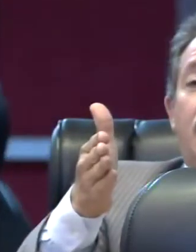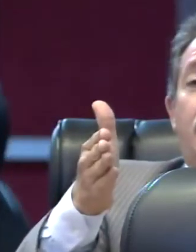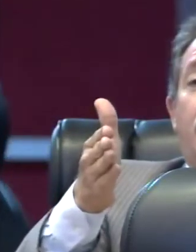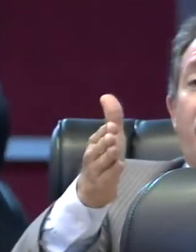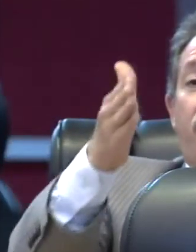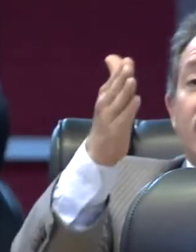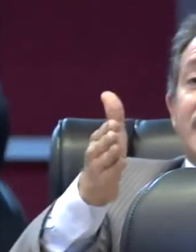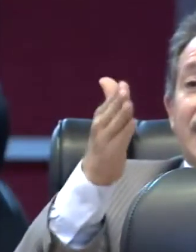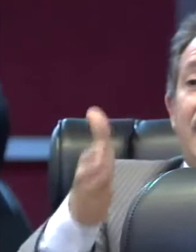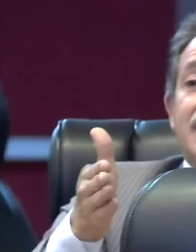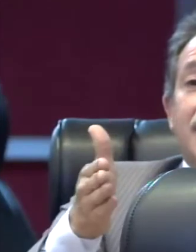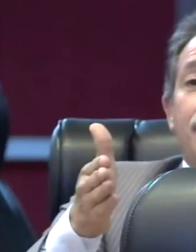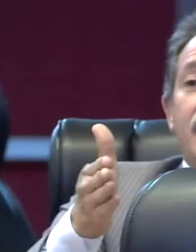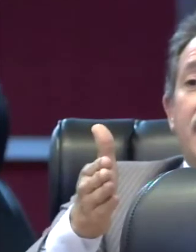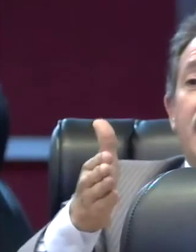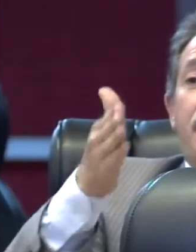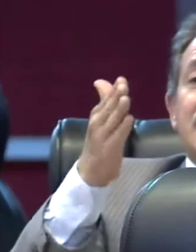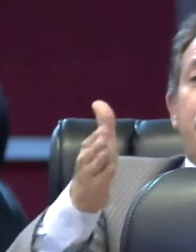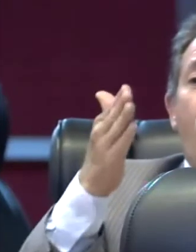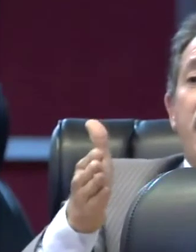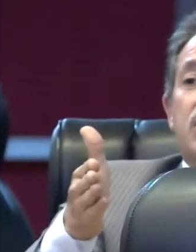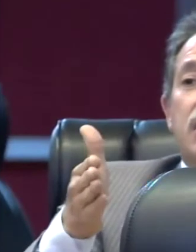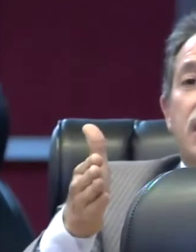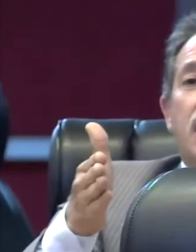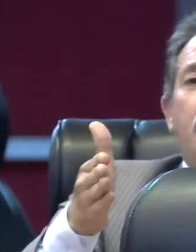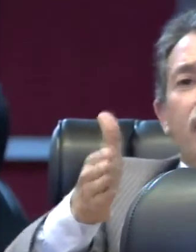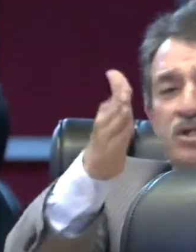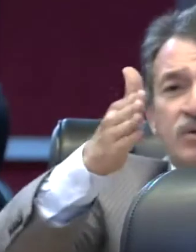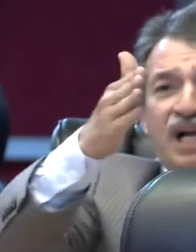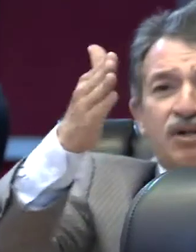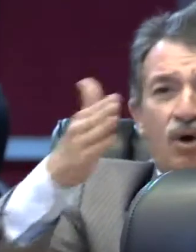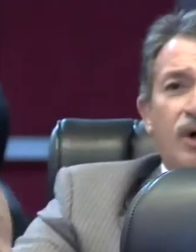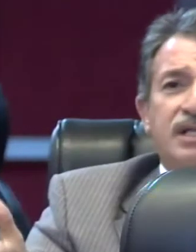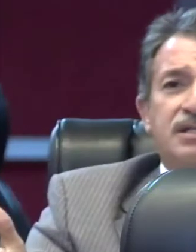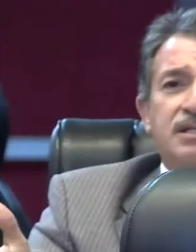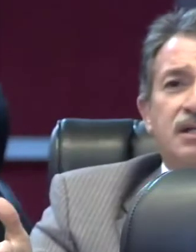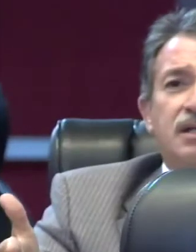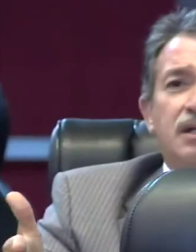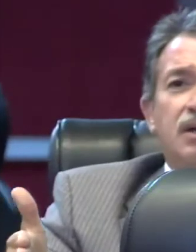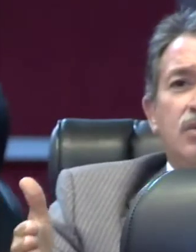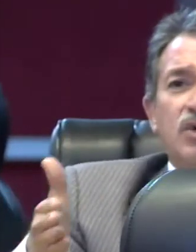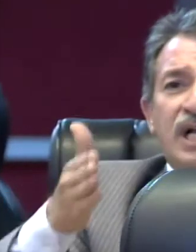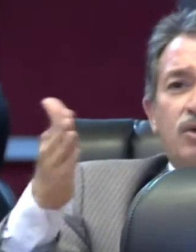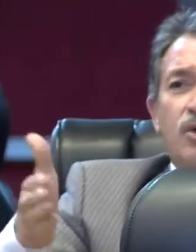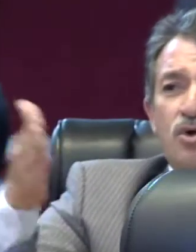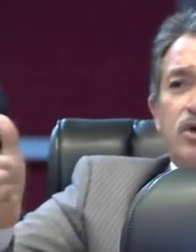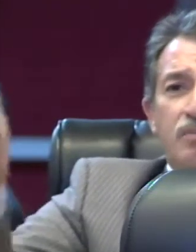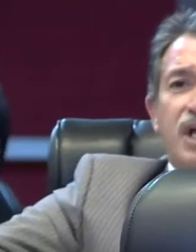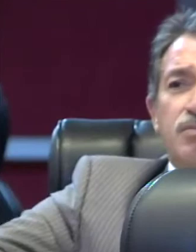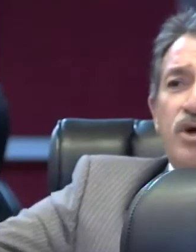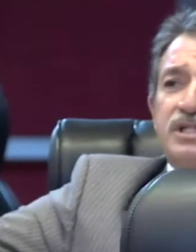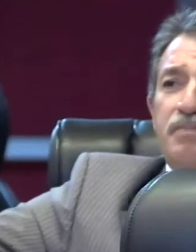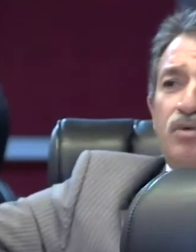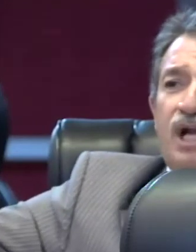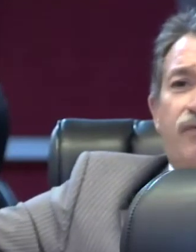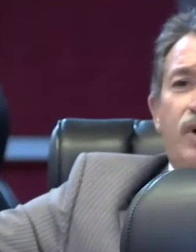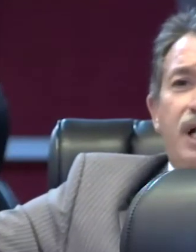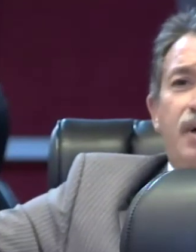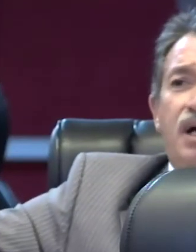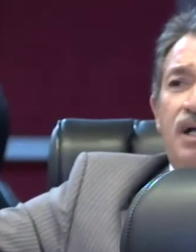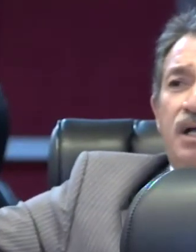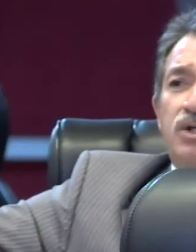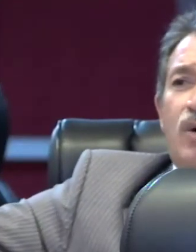tranquilidade para Vossa Excelência e, principalmente, para os seus eleitores. Seus eleitores, hoje mesmo eu recebi